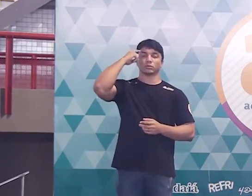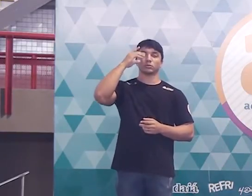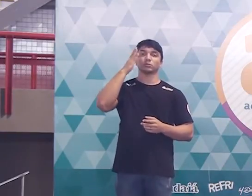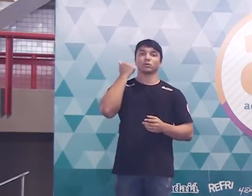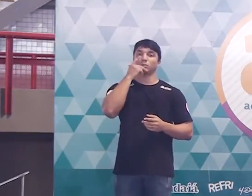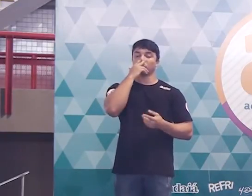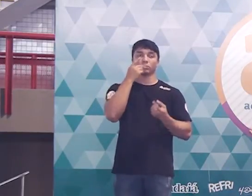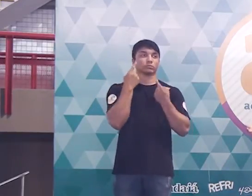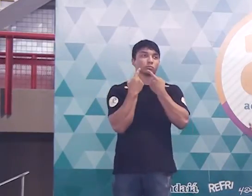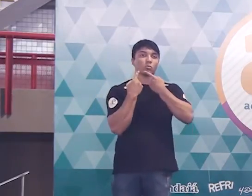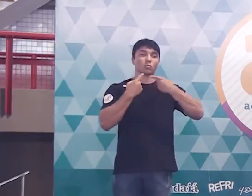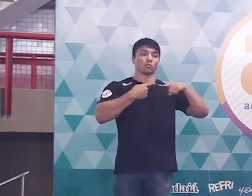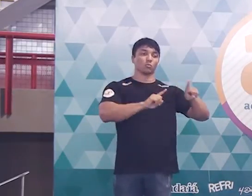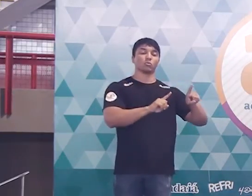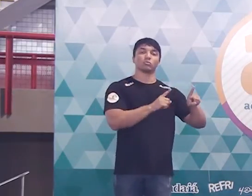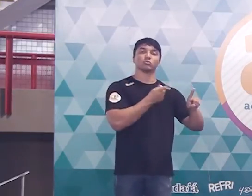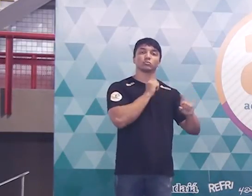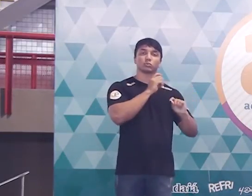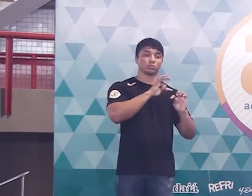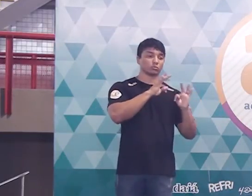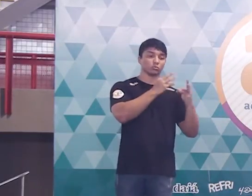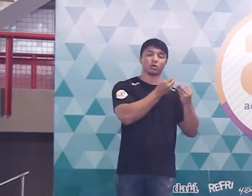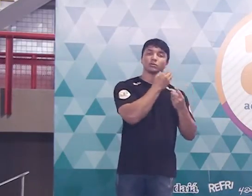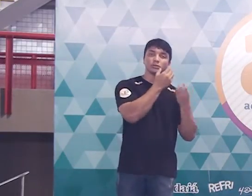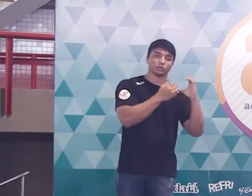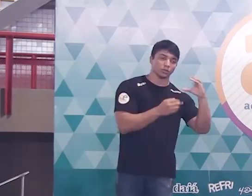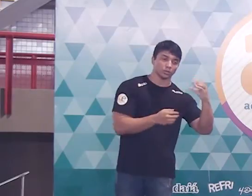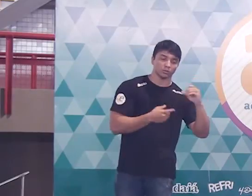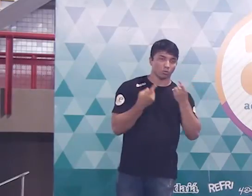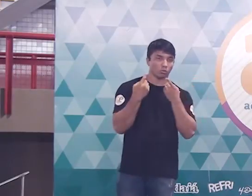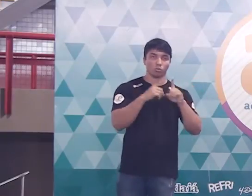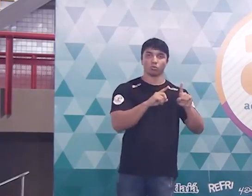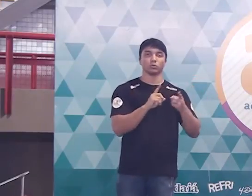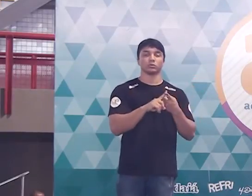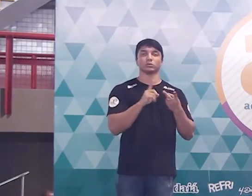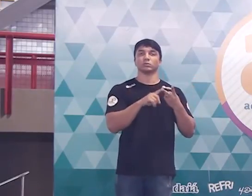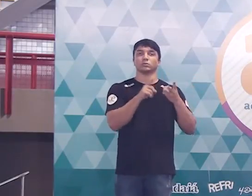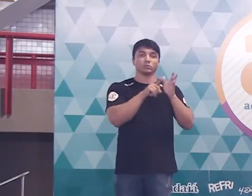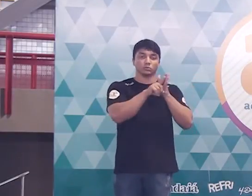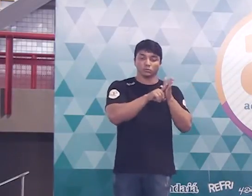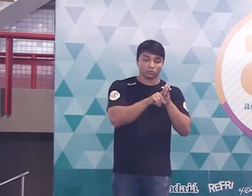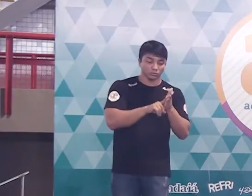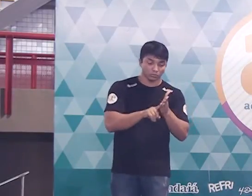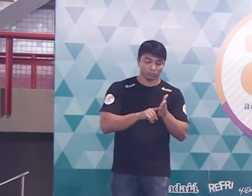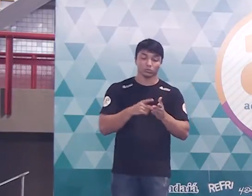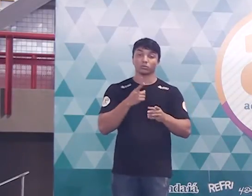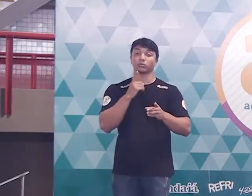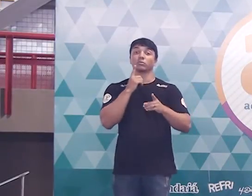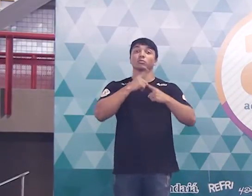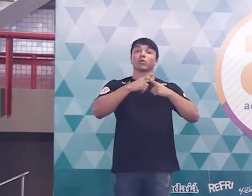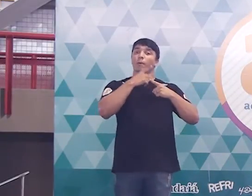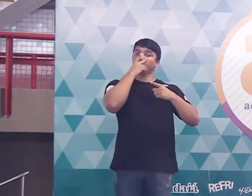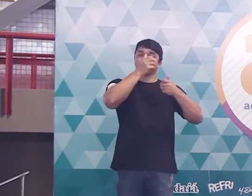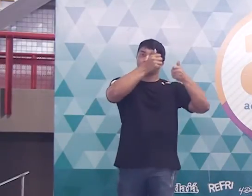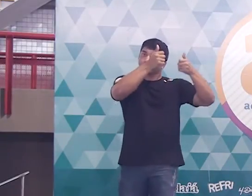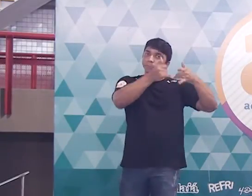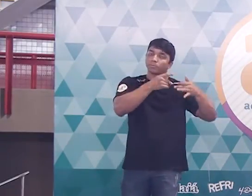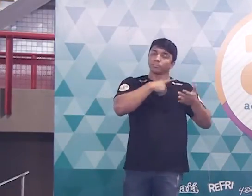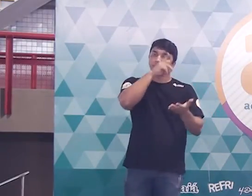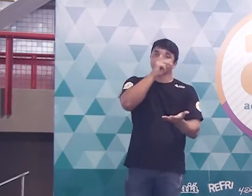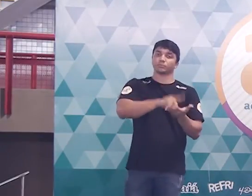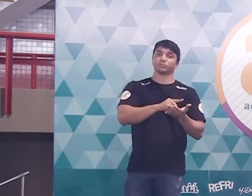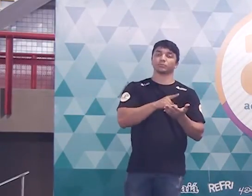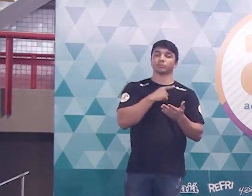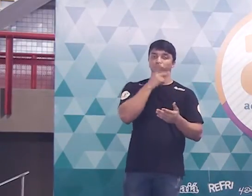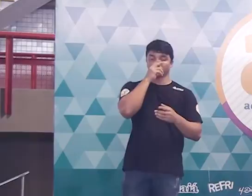de questionar toda a ciência, né, todas as pesquisas que afirmam que esse aquecimento global ele